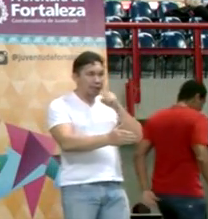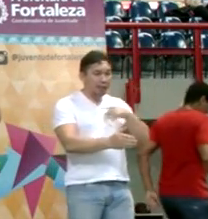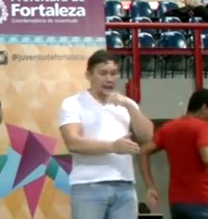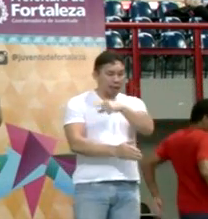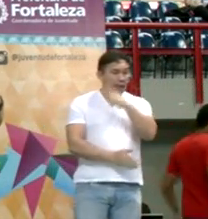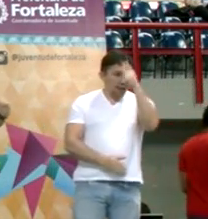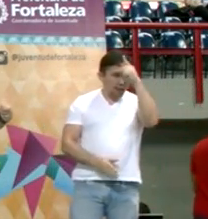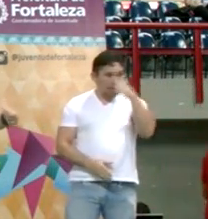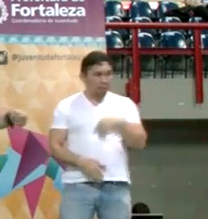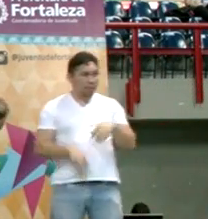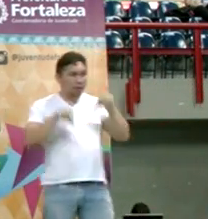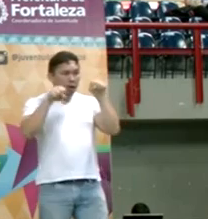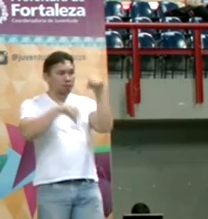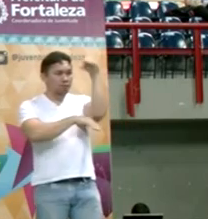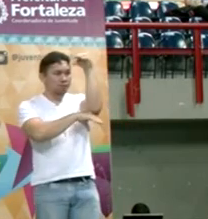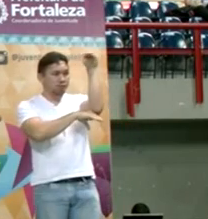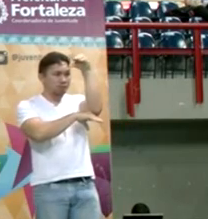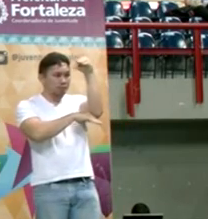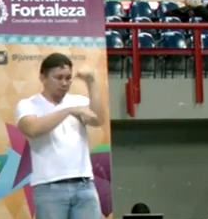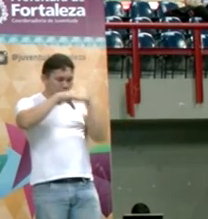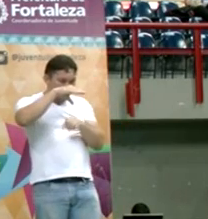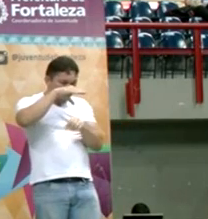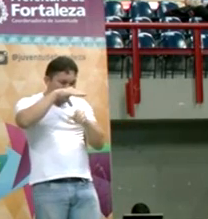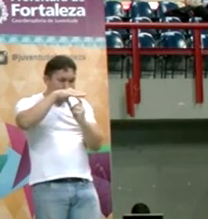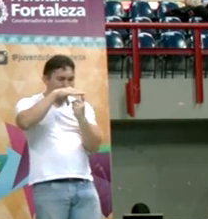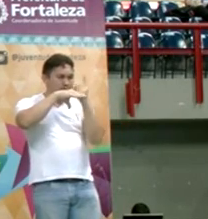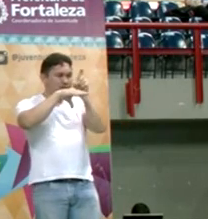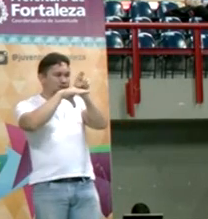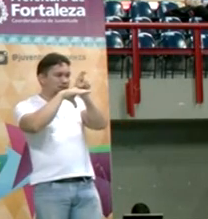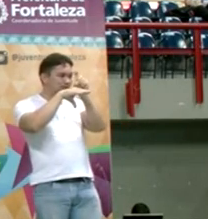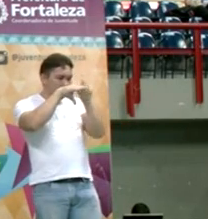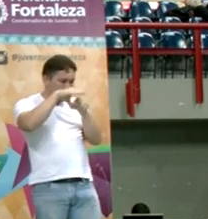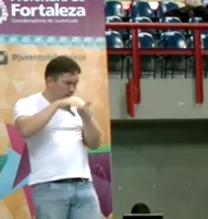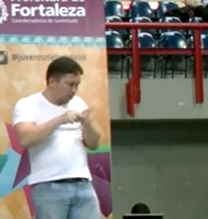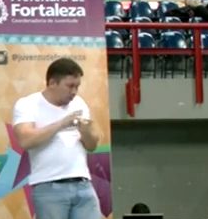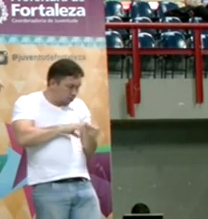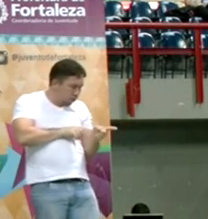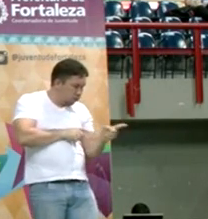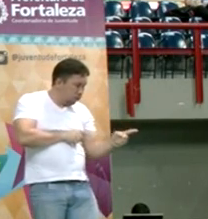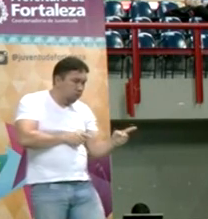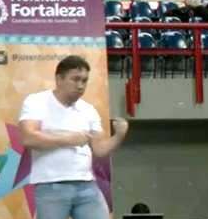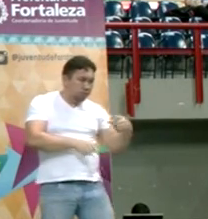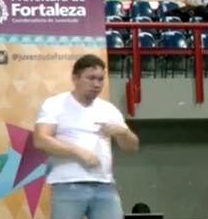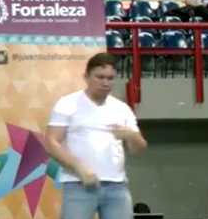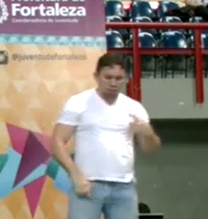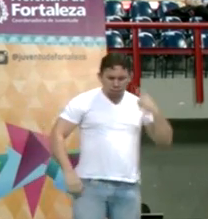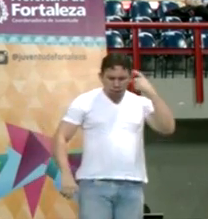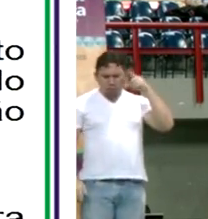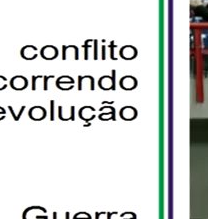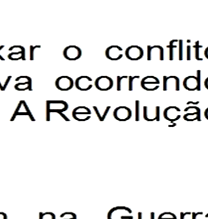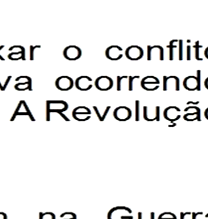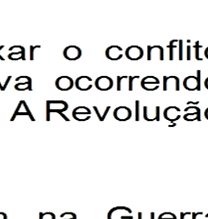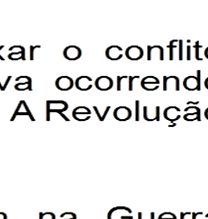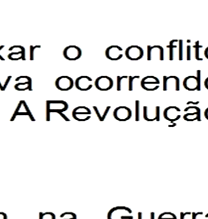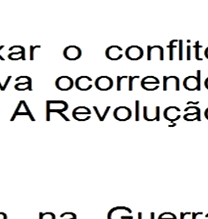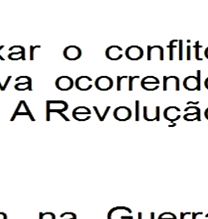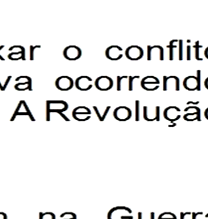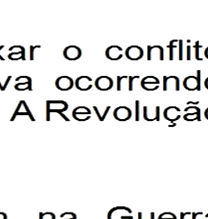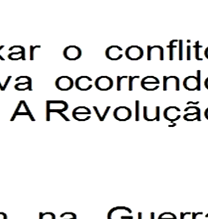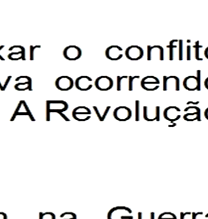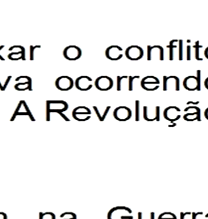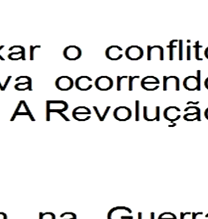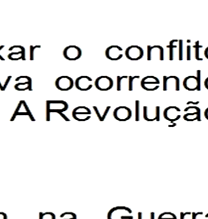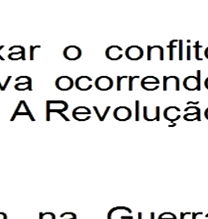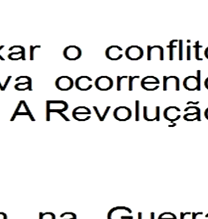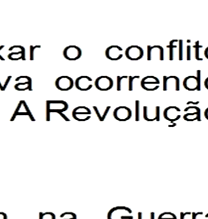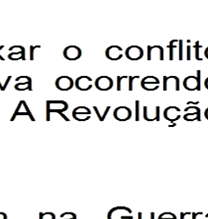começou a afundar os navios americanos. Os Estados Unidos demorou, mas tomou a decisão: tem que entrar na guerra, porque senão